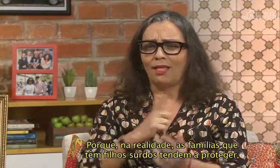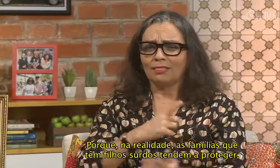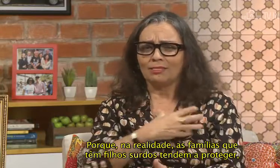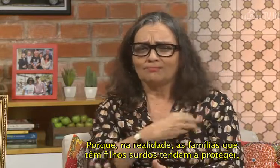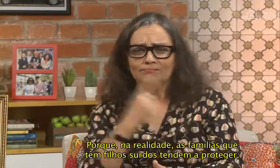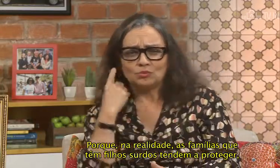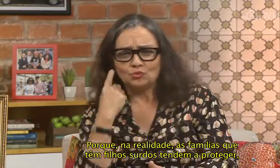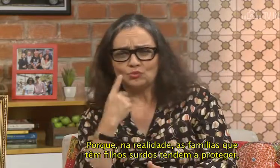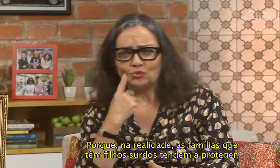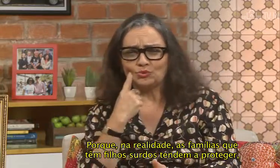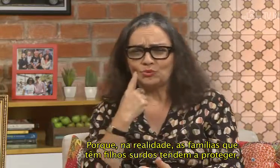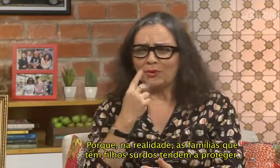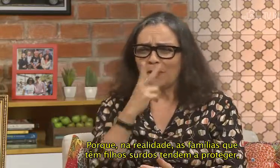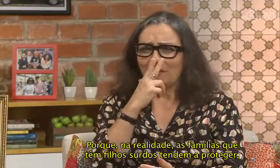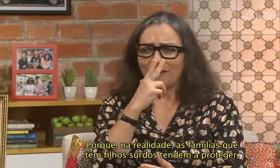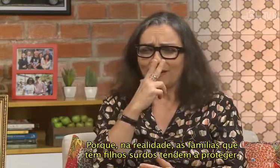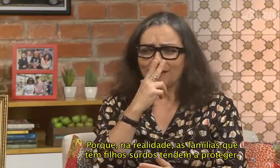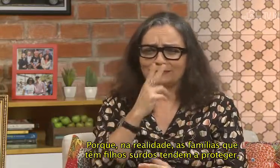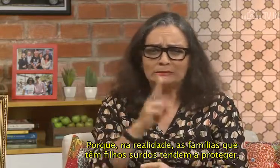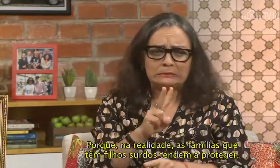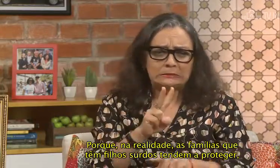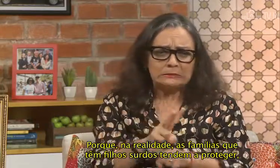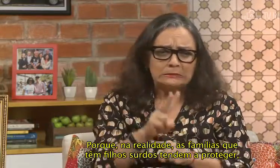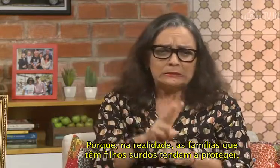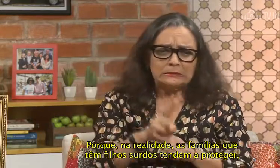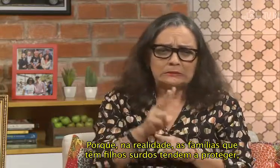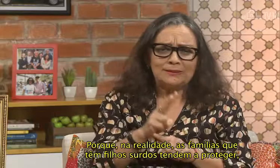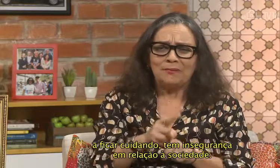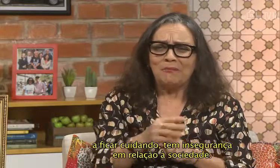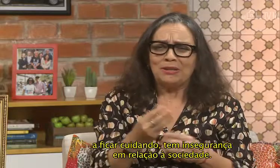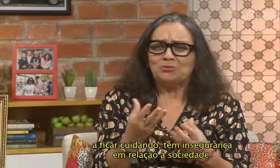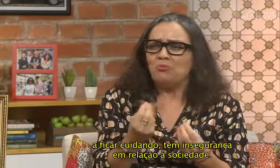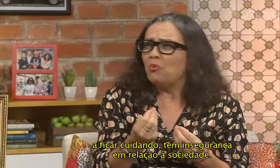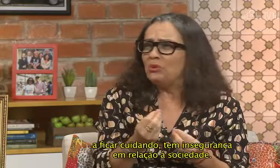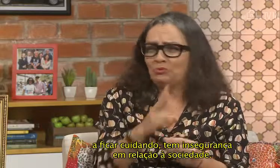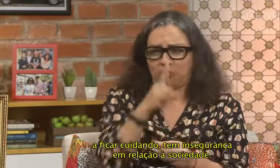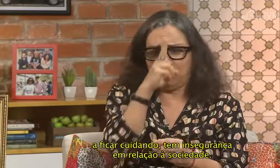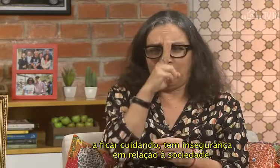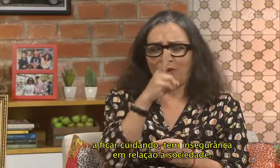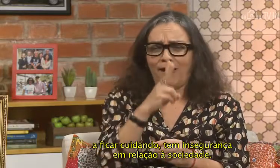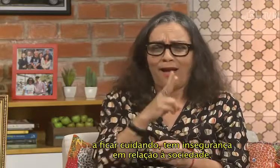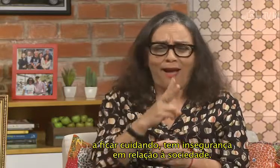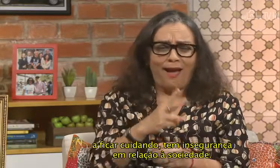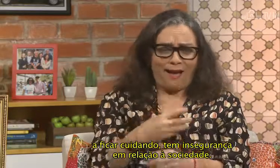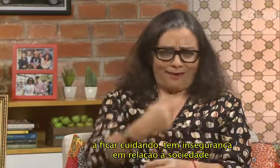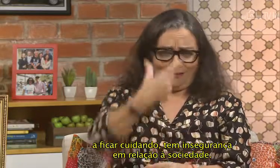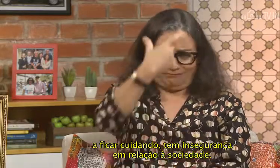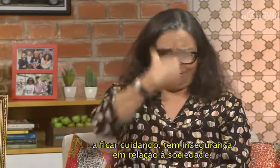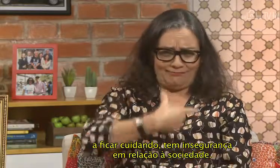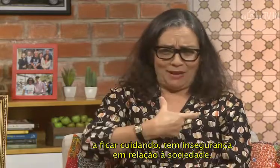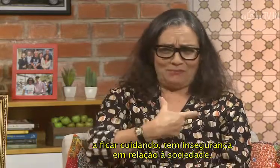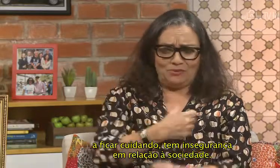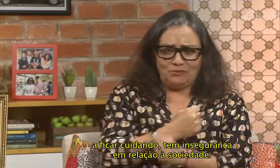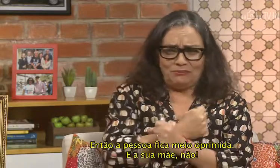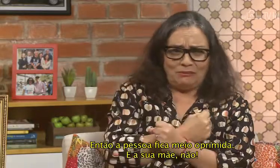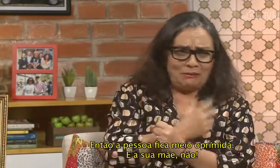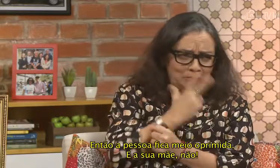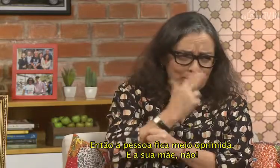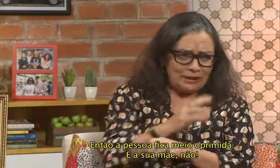as famílias que têm filhos surdos tendem a proteger, a ficar cuidando, têm insegurança em relação à sociedade. Então, a pessoa parece